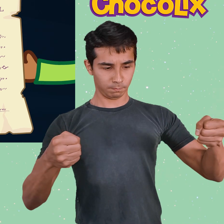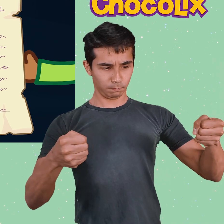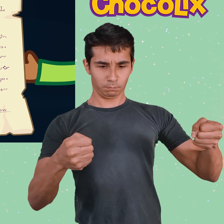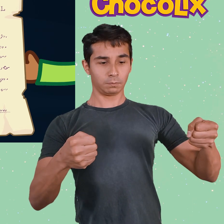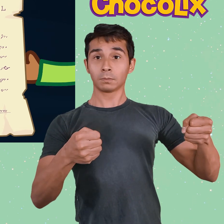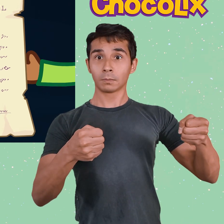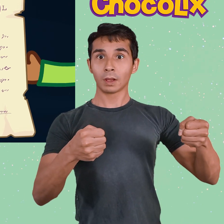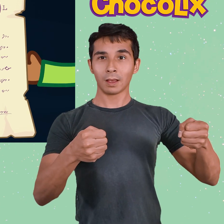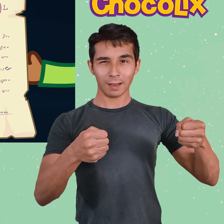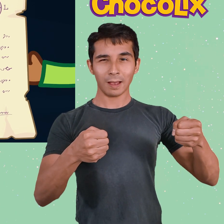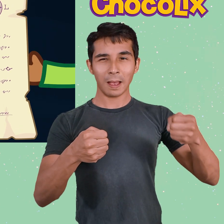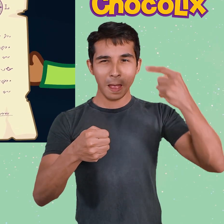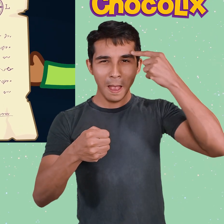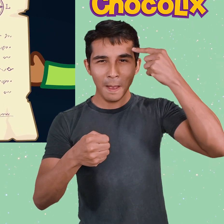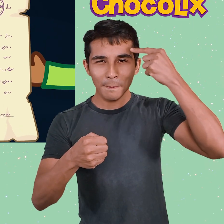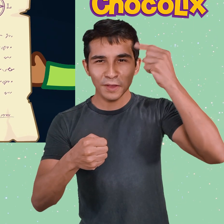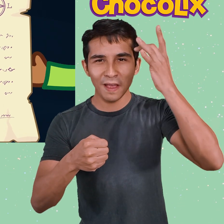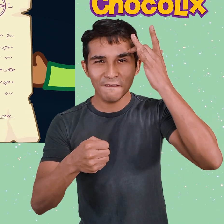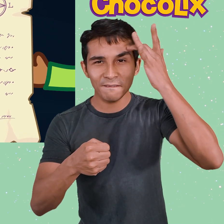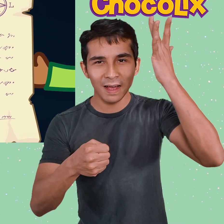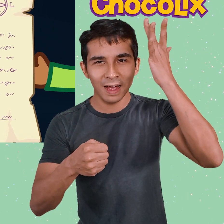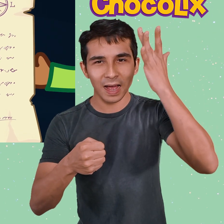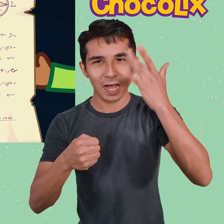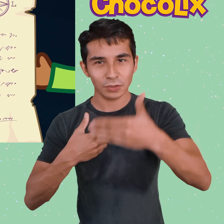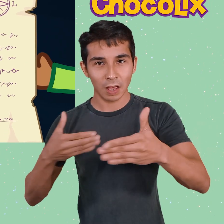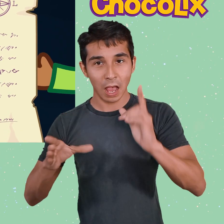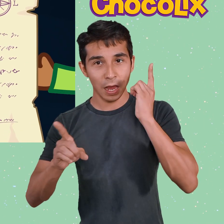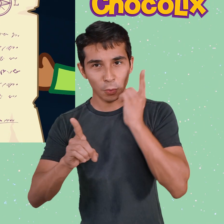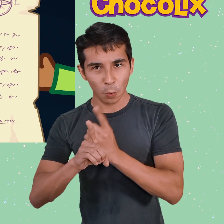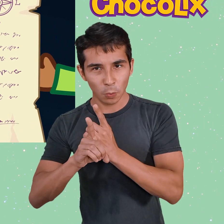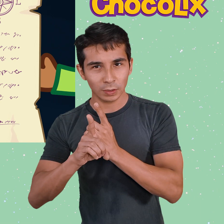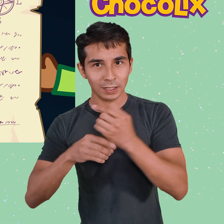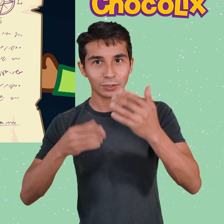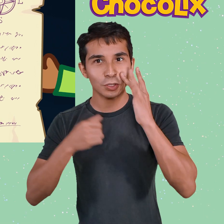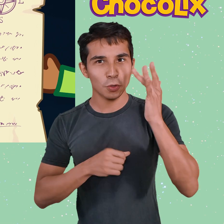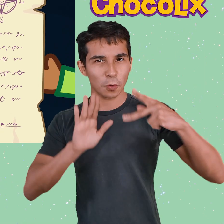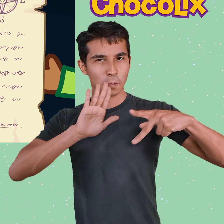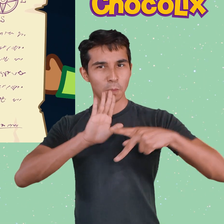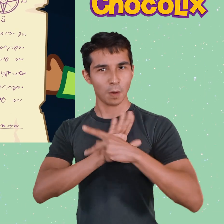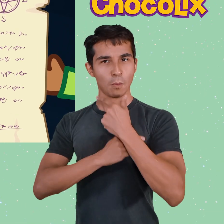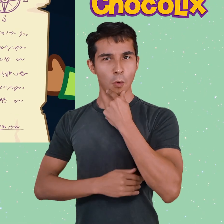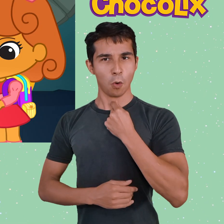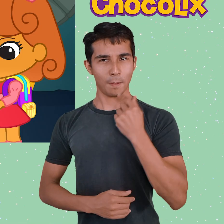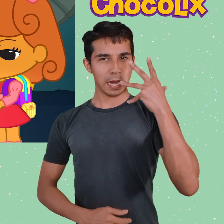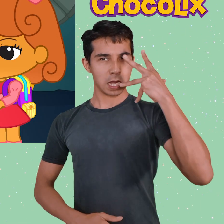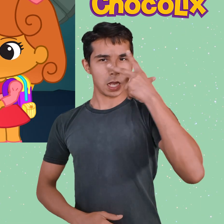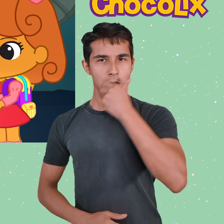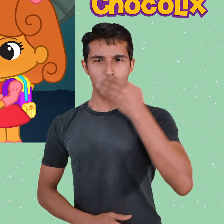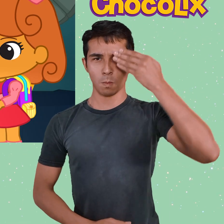Vocês acharam que seria assim tão fácil encontrar o tesouro do terrível, belo e genial pirata Barba Choco?